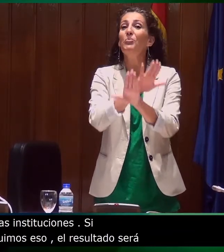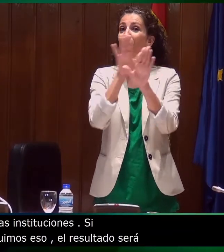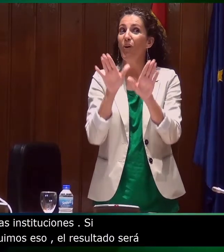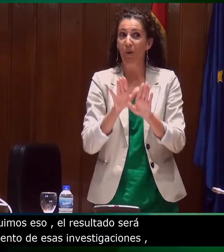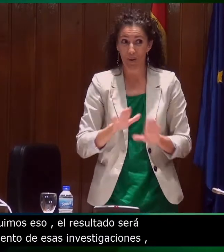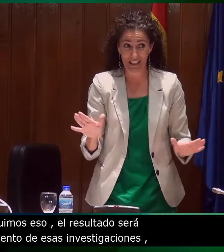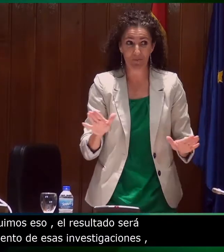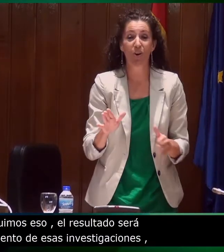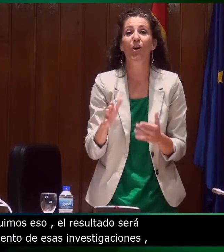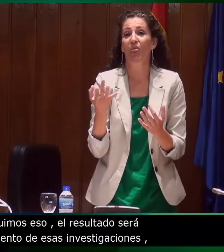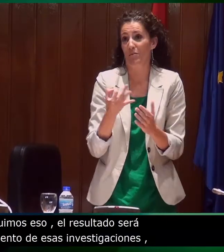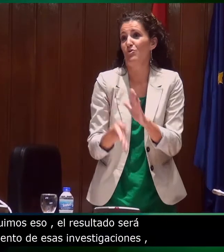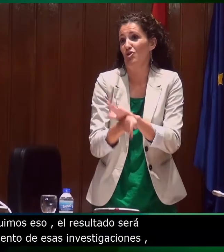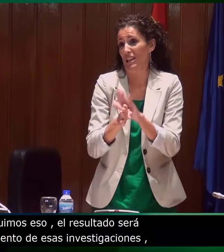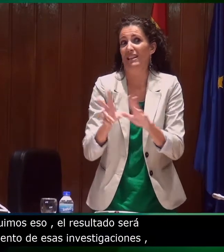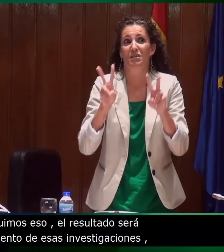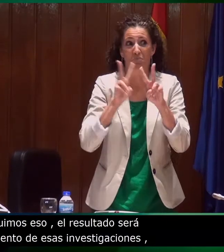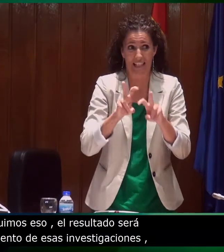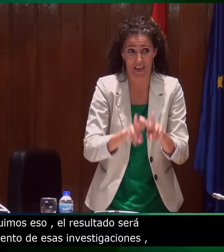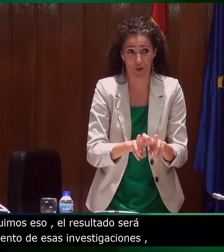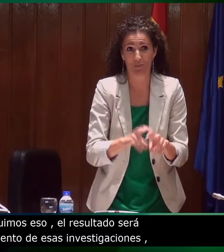y sordociegas por último